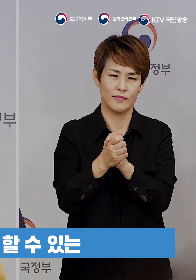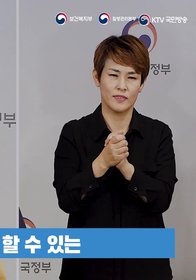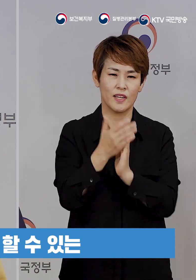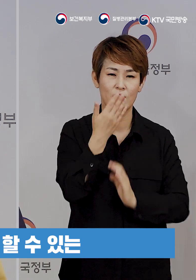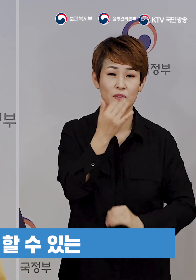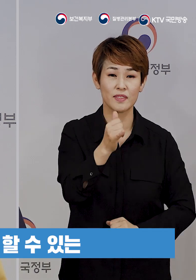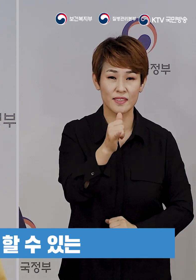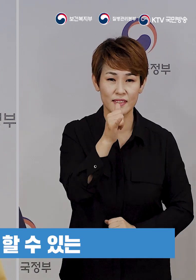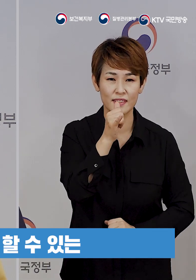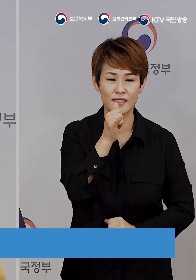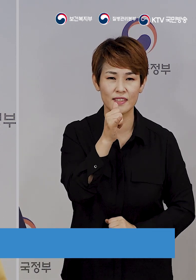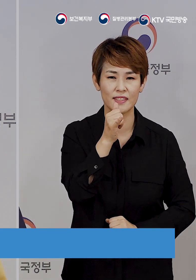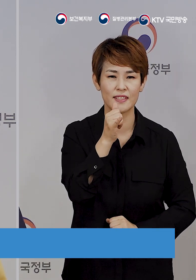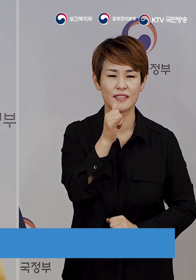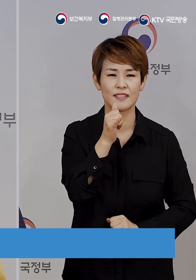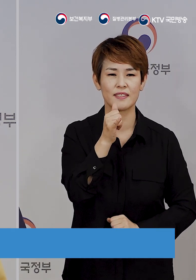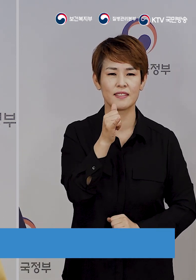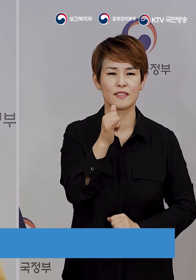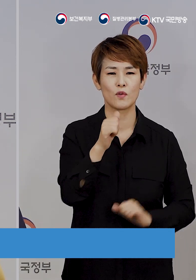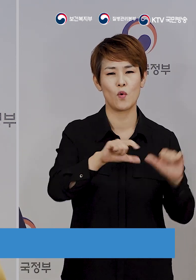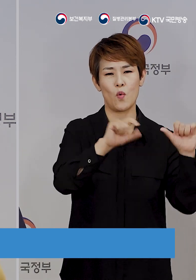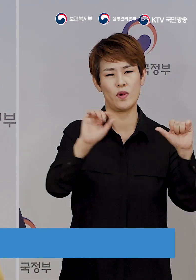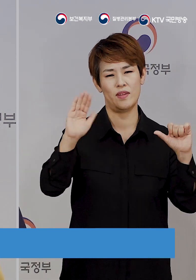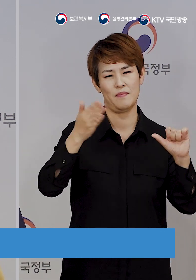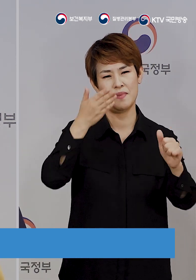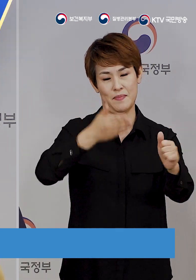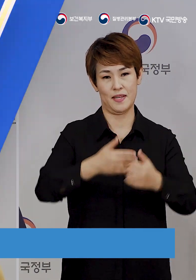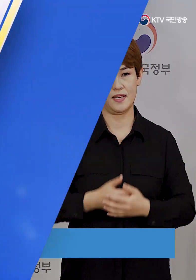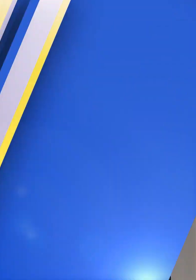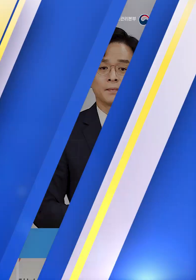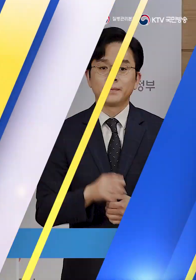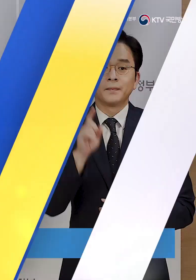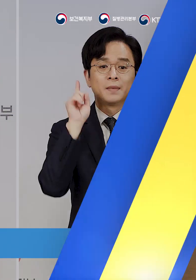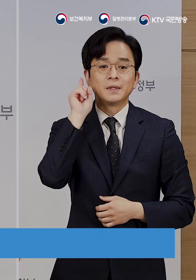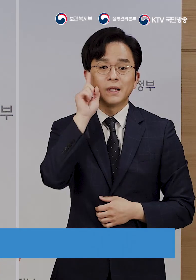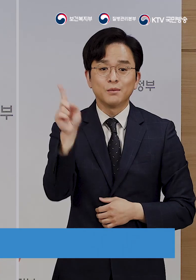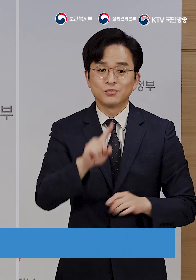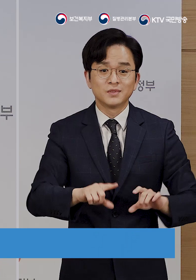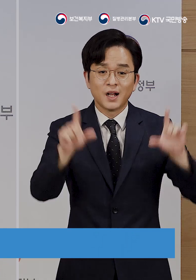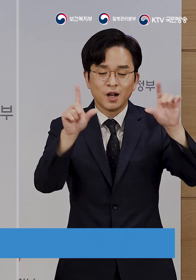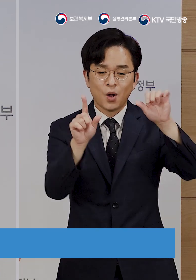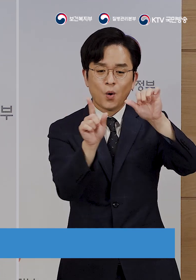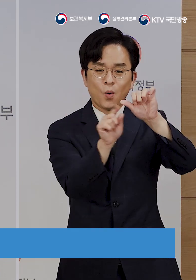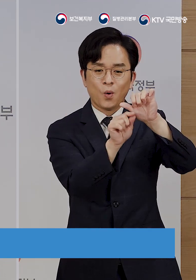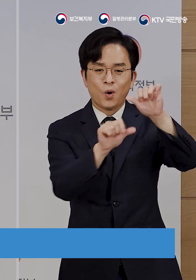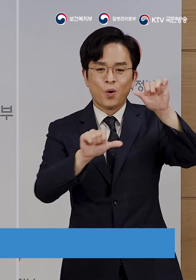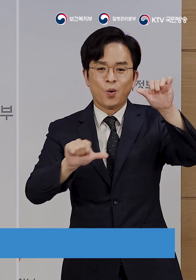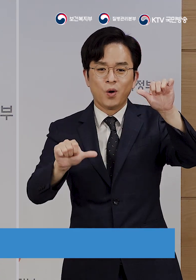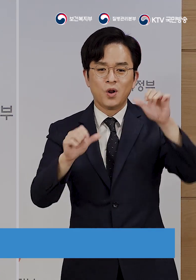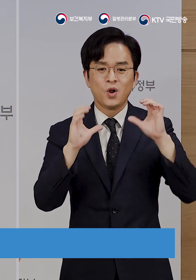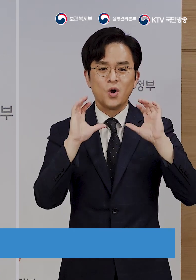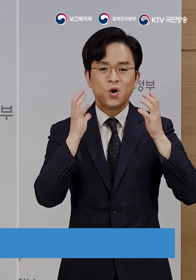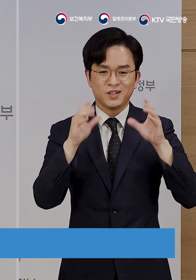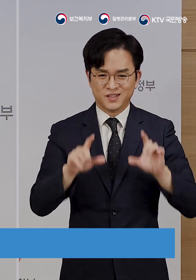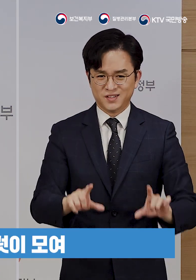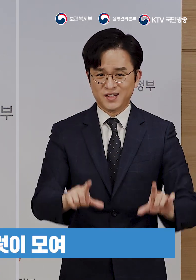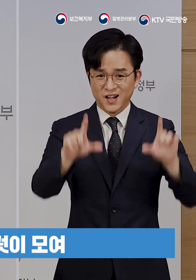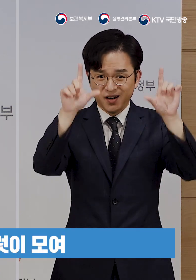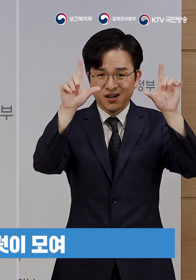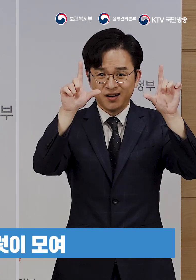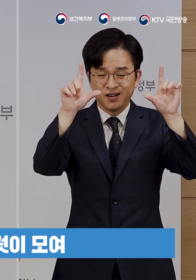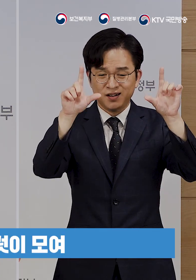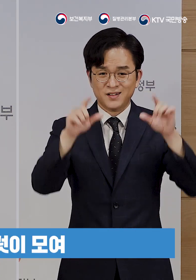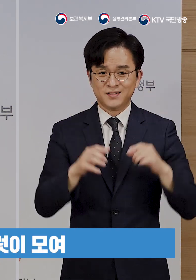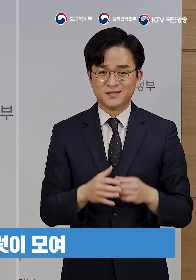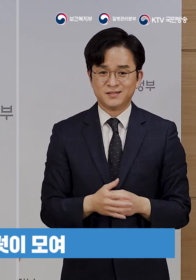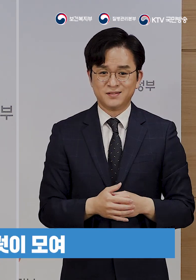더 돈독하게 할수 있는 그런 가정의 달이 되었으면 합니다. 특히 내일은 어린이날입니다.